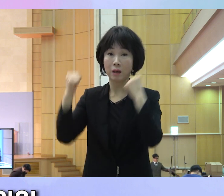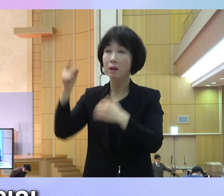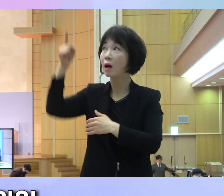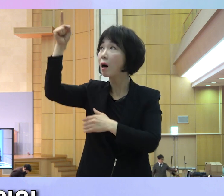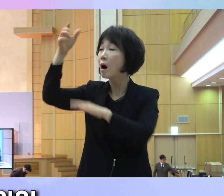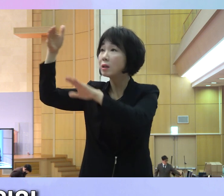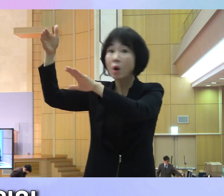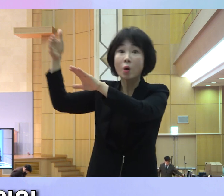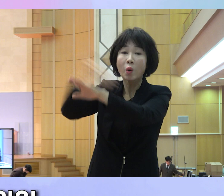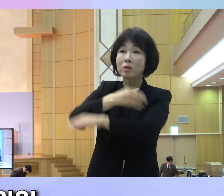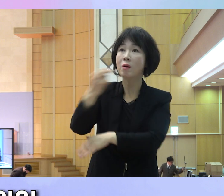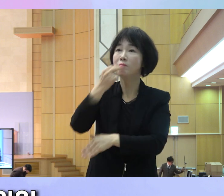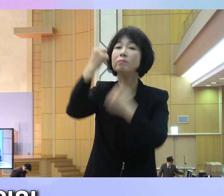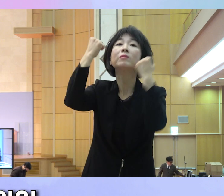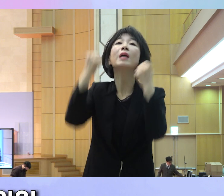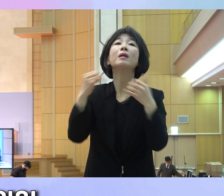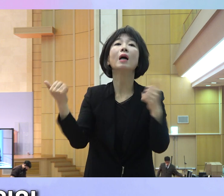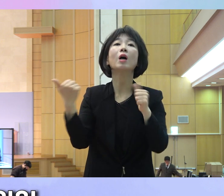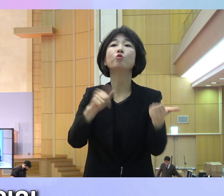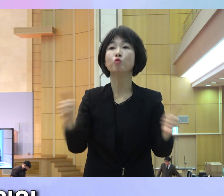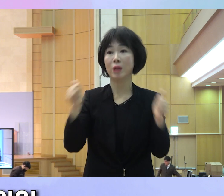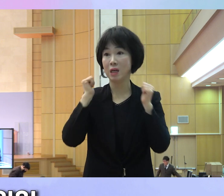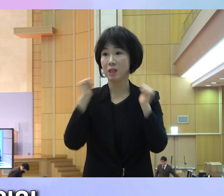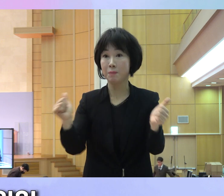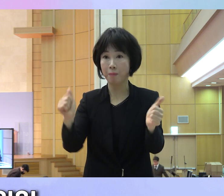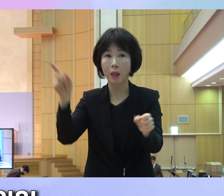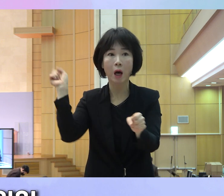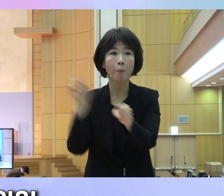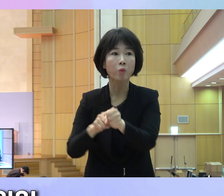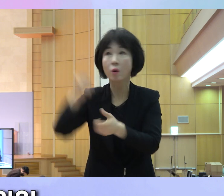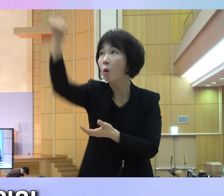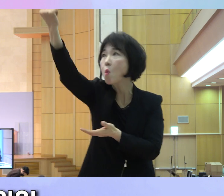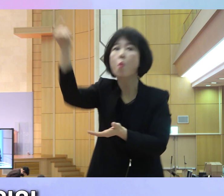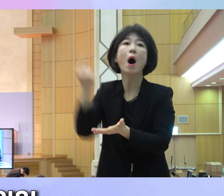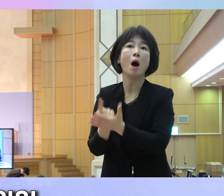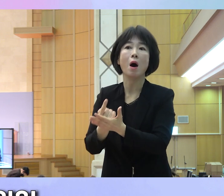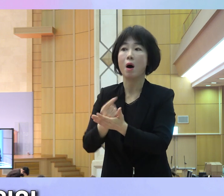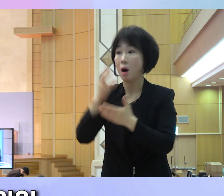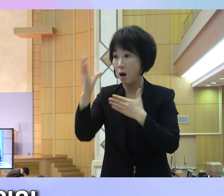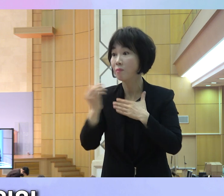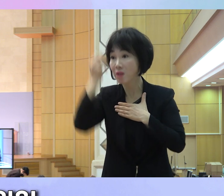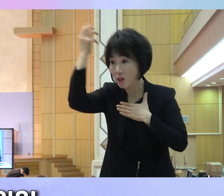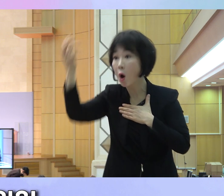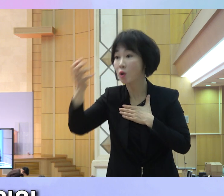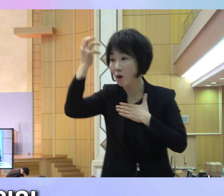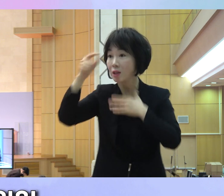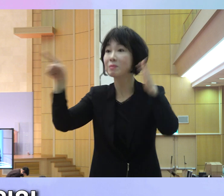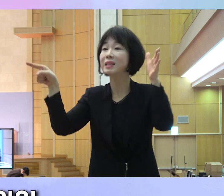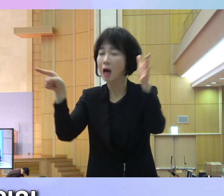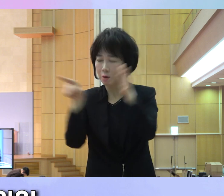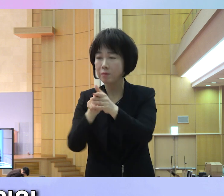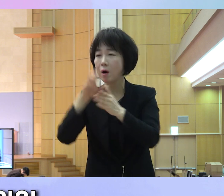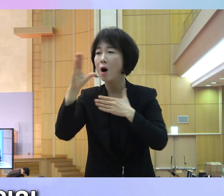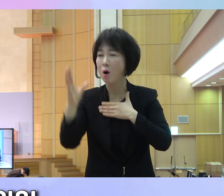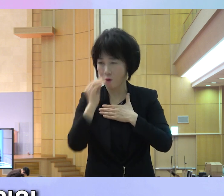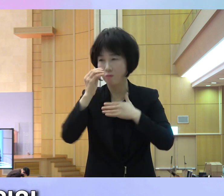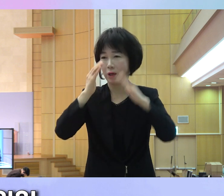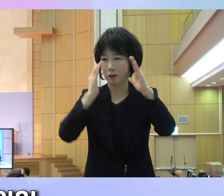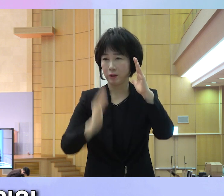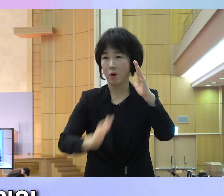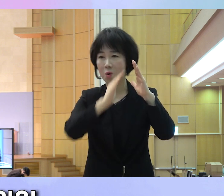앉아 계시다가 저리로서 산자와 죽은 자를 심판하러 오시리라. 성령을